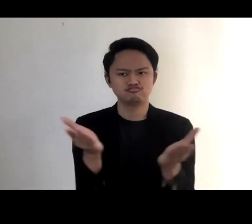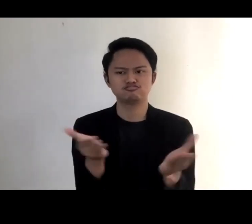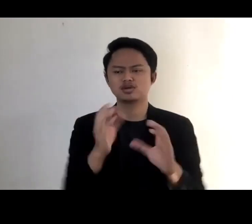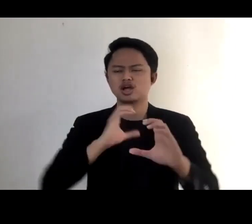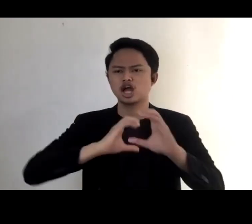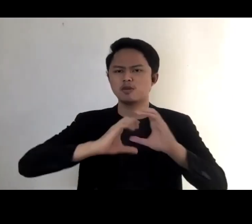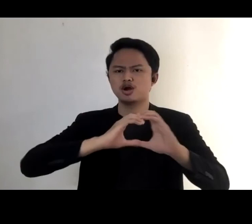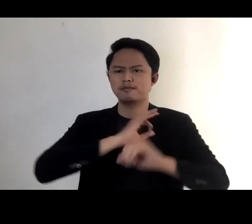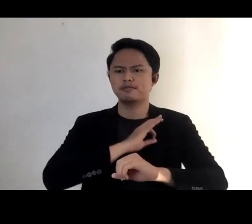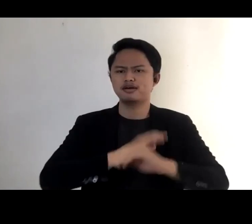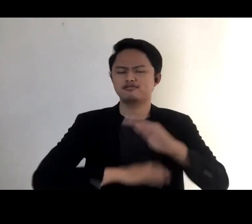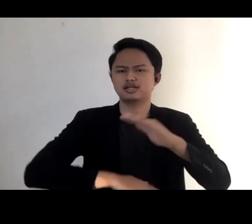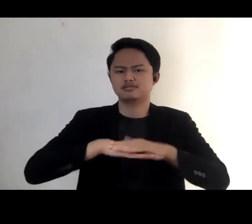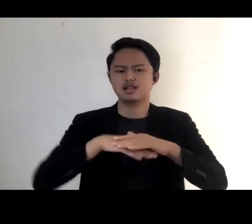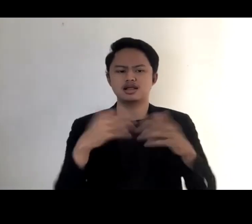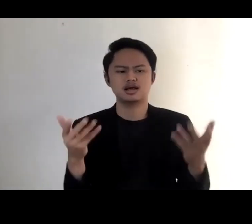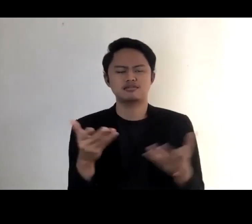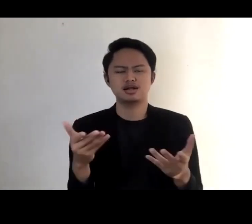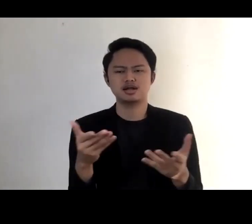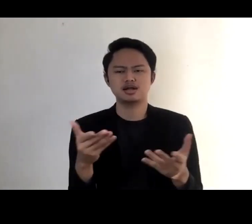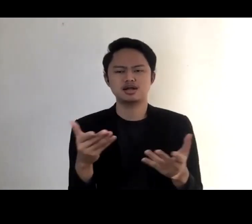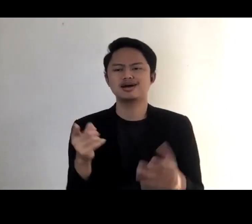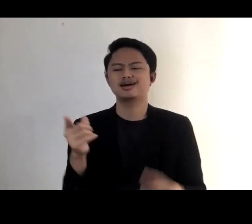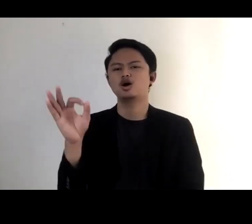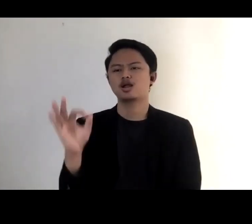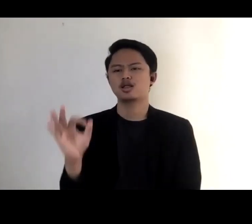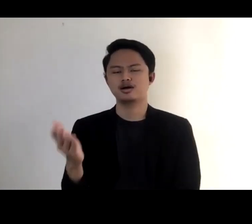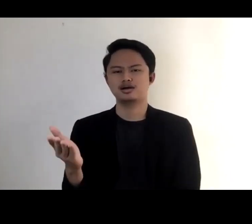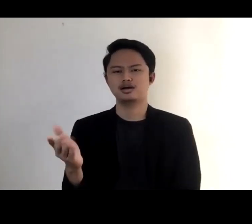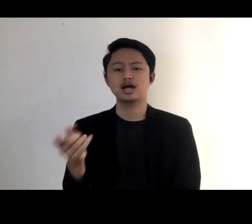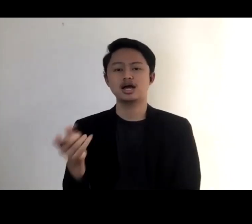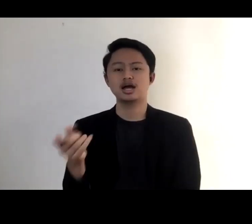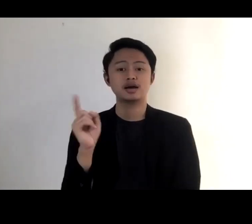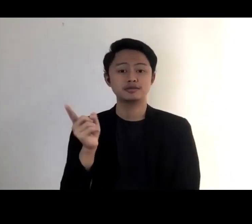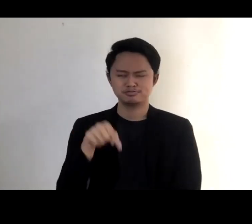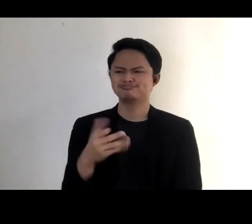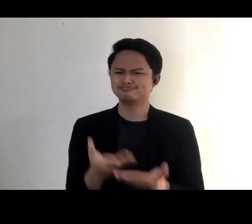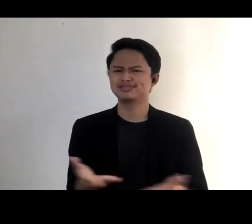yang efektif kepada orang tua khususnya, karena ini adalah kondisi